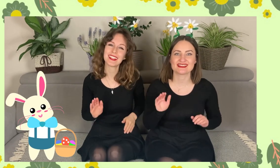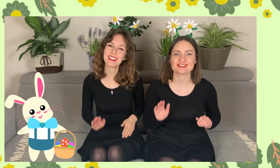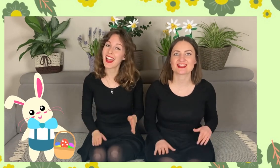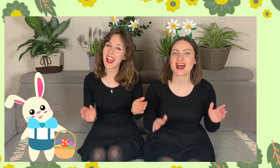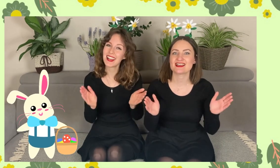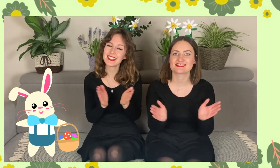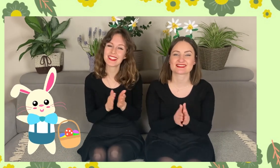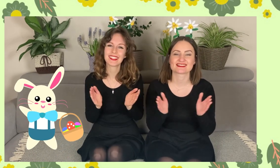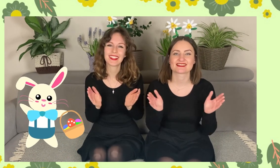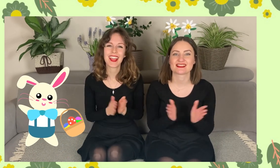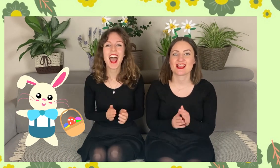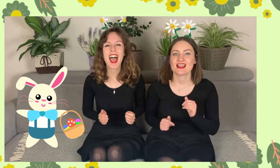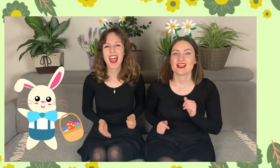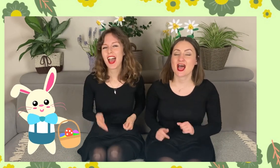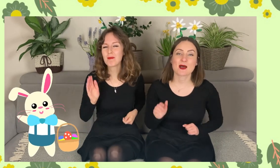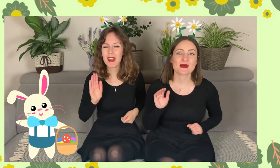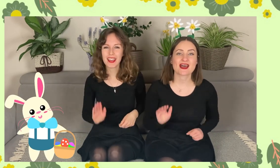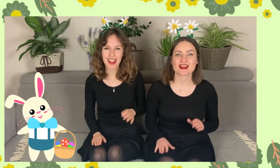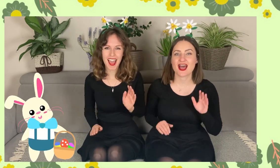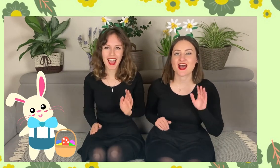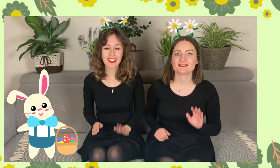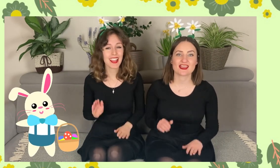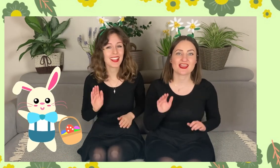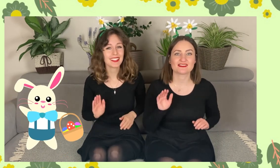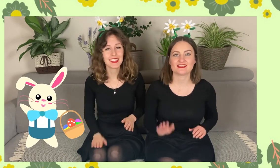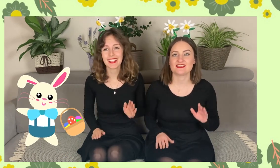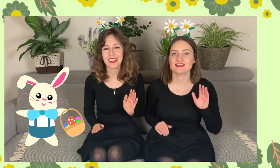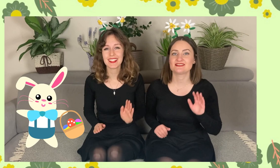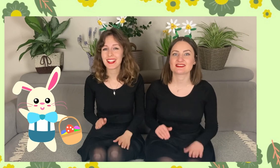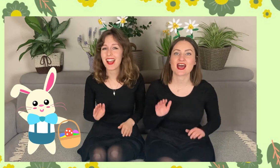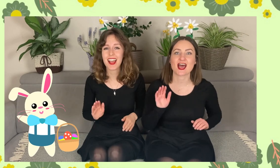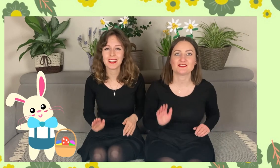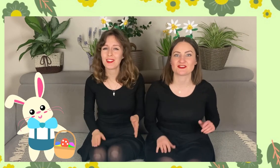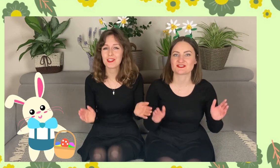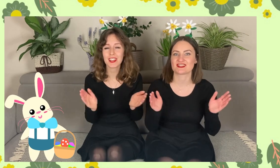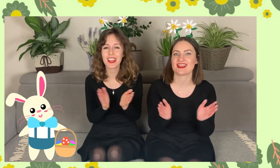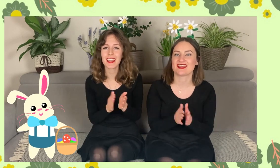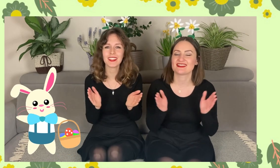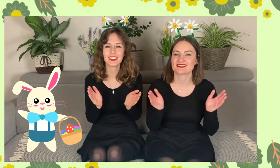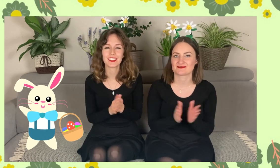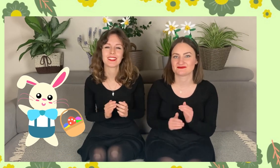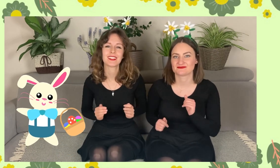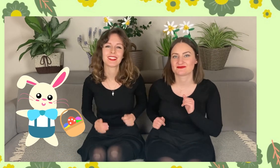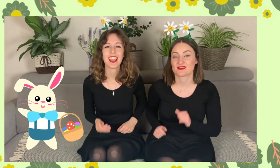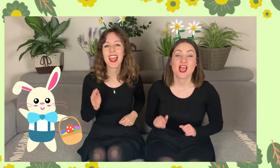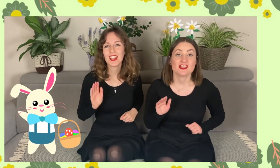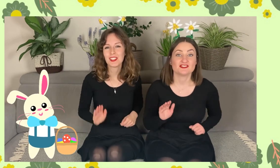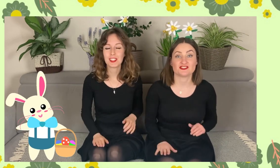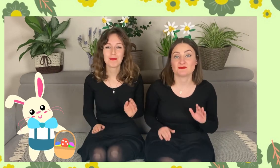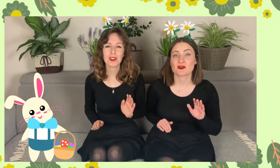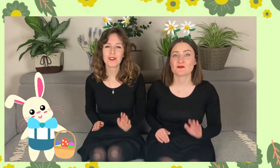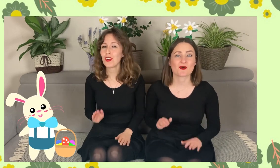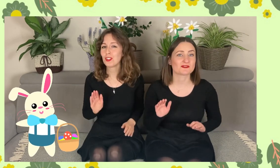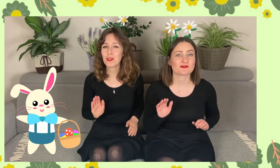czas, A baranek i zajączek, Środną wodą